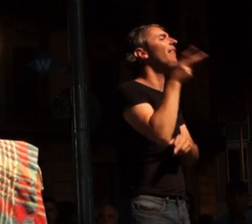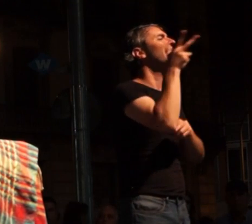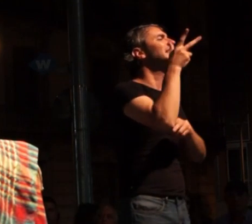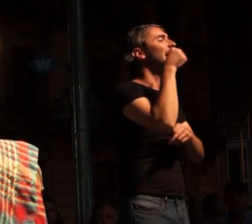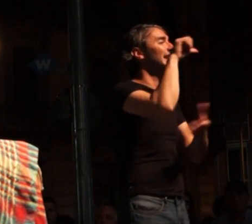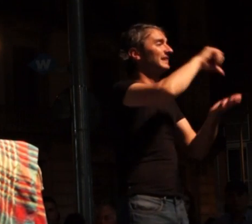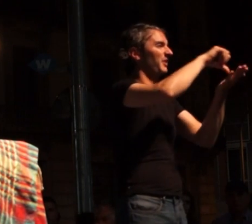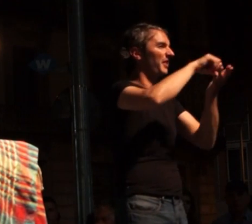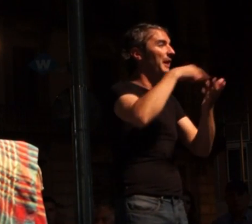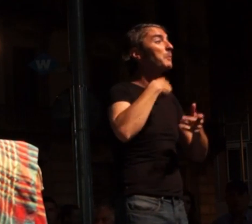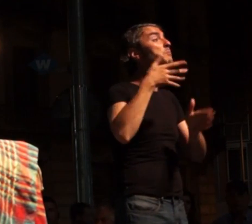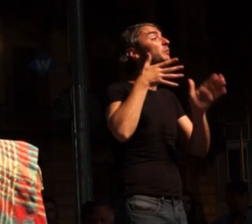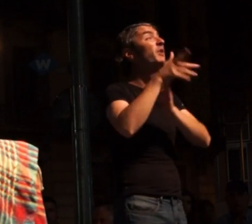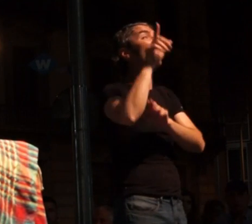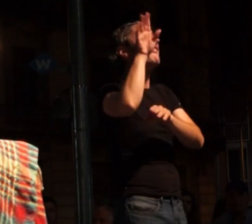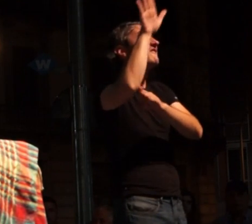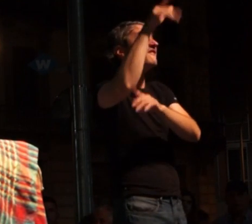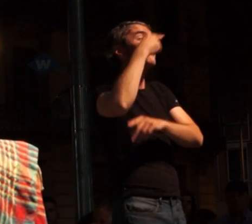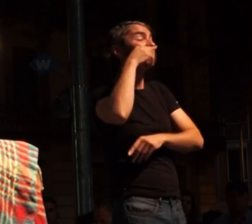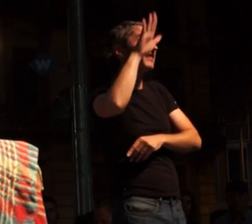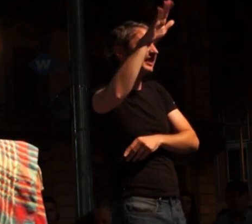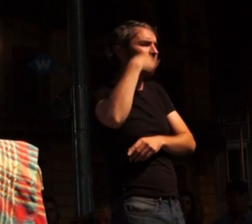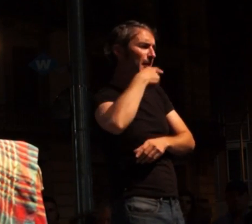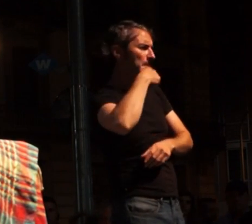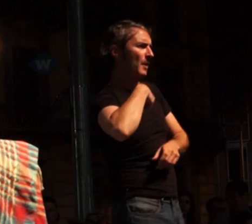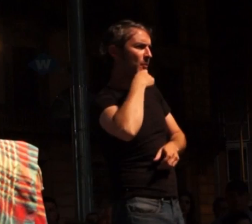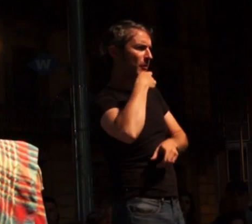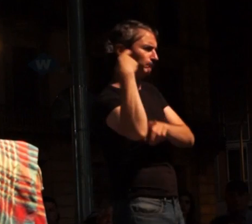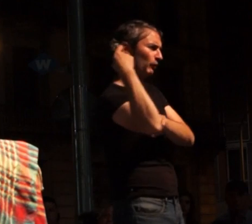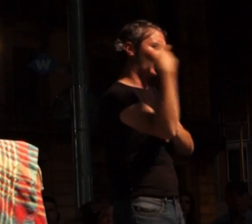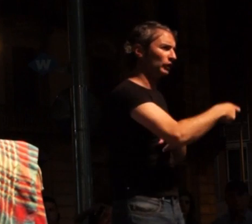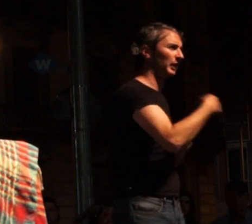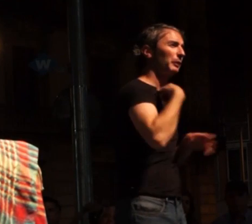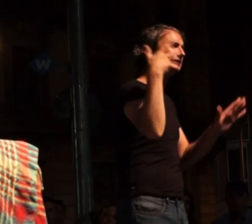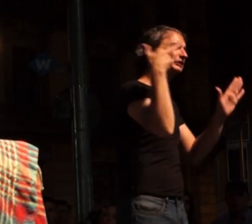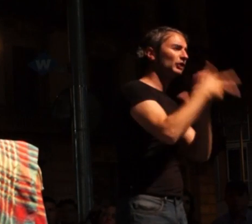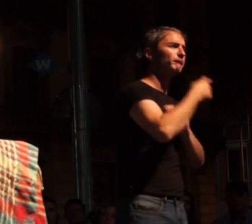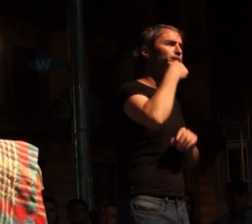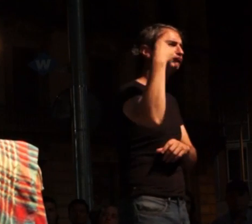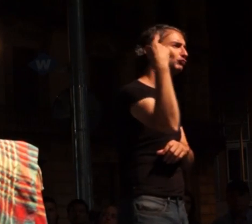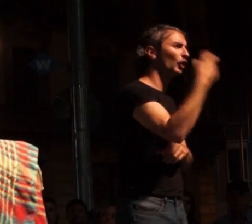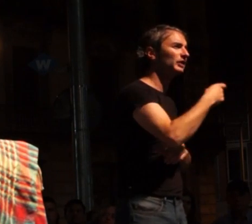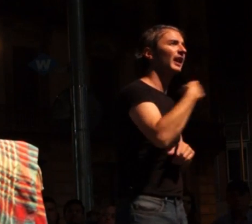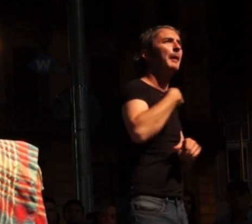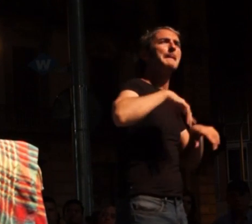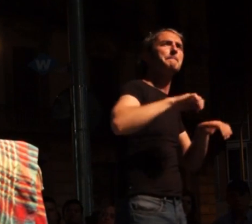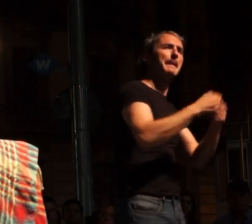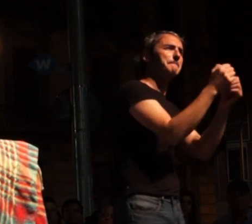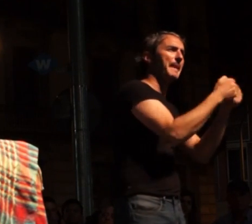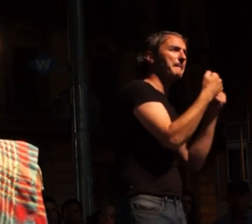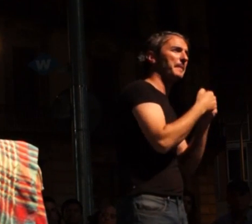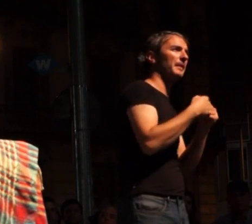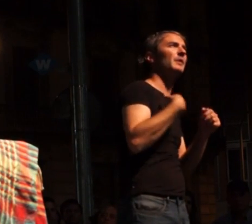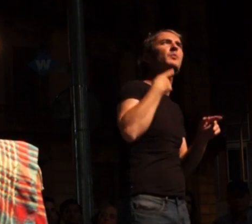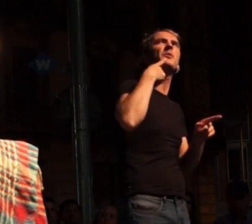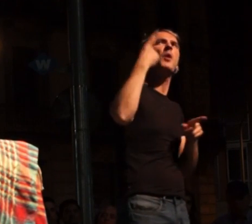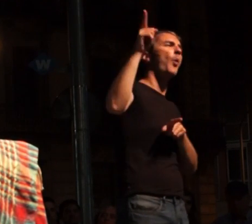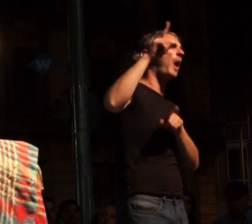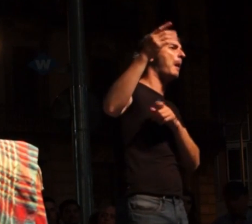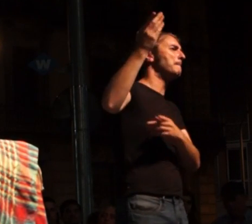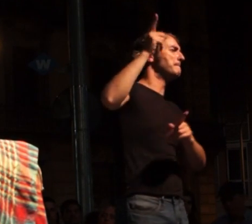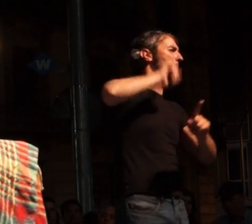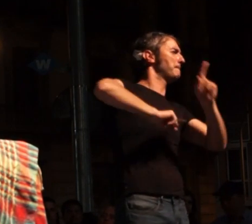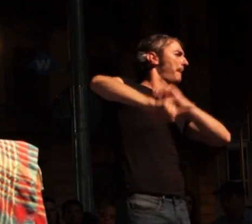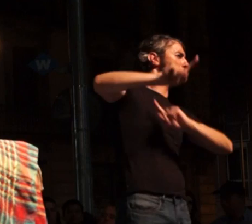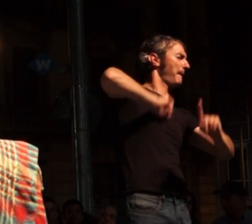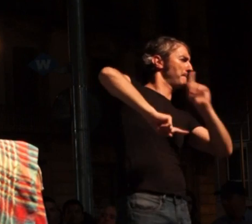la canalla fascista, la más sanguinaria y cruel que registra la historia, ha intentado destrozar bajo sus pezuñas. La